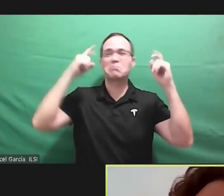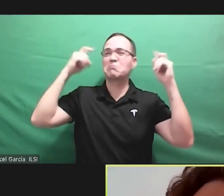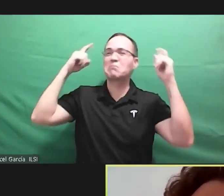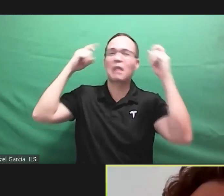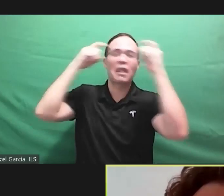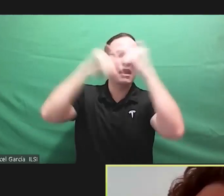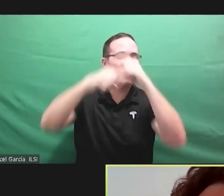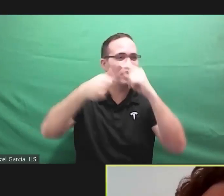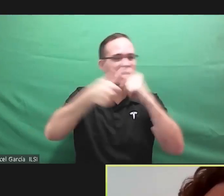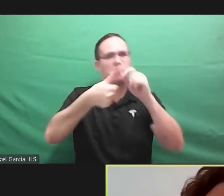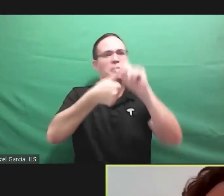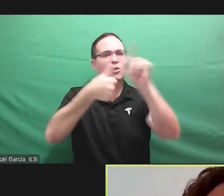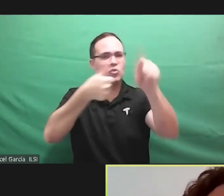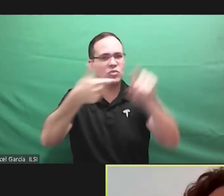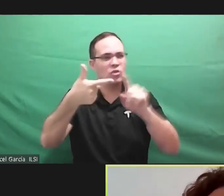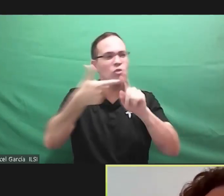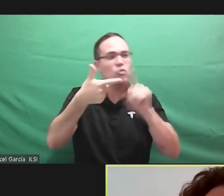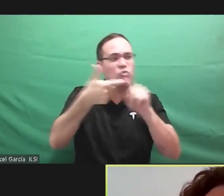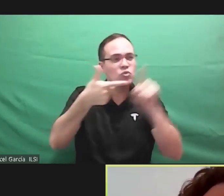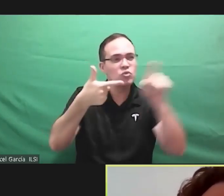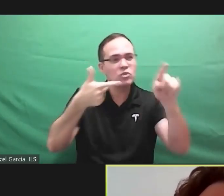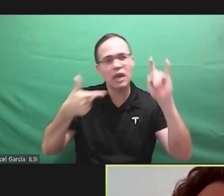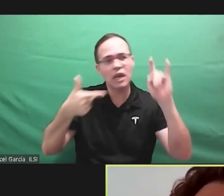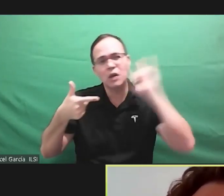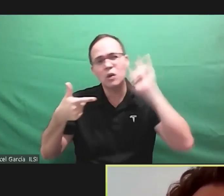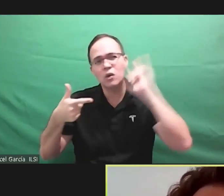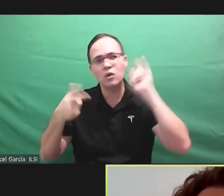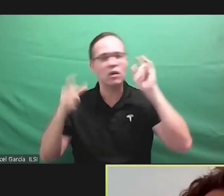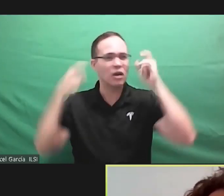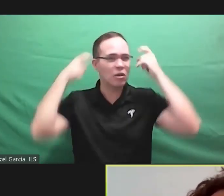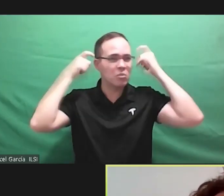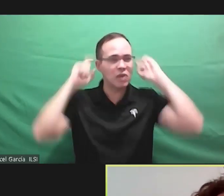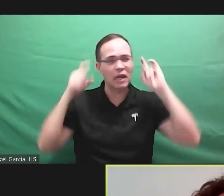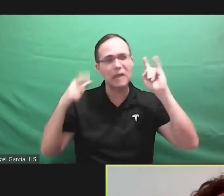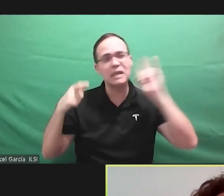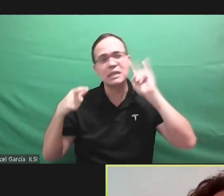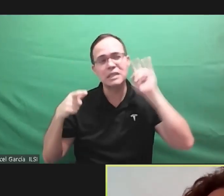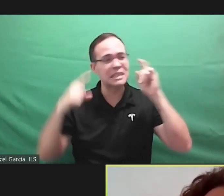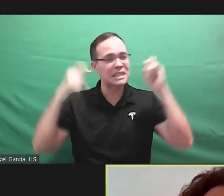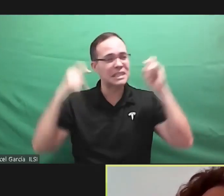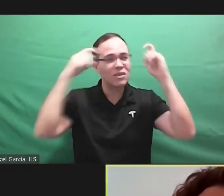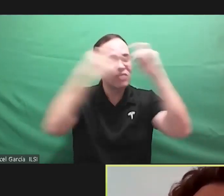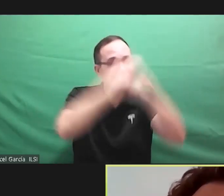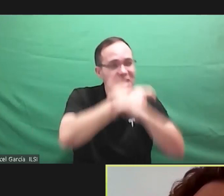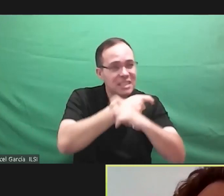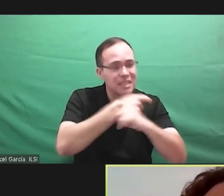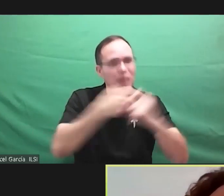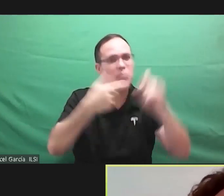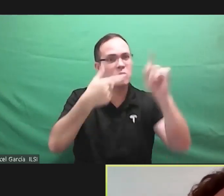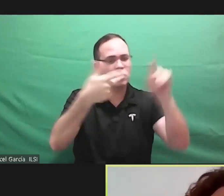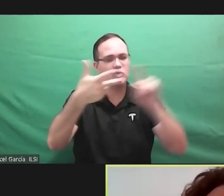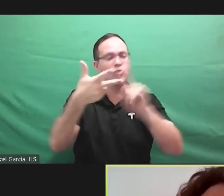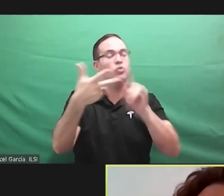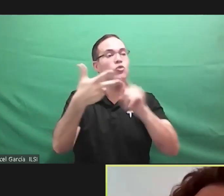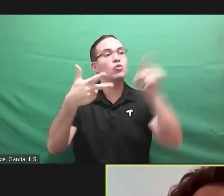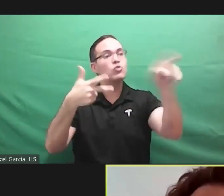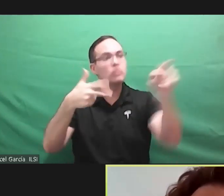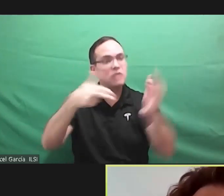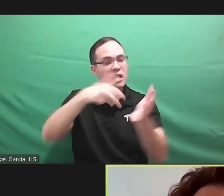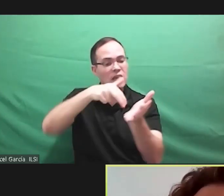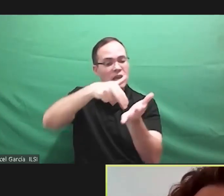oír, incluyendo cuando tienes un audífono. Si tienes dificultad para caminar o subir